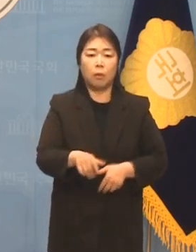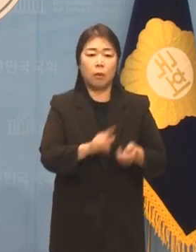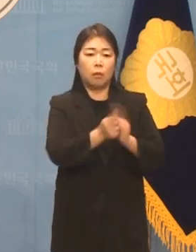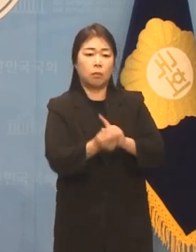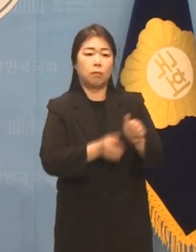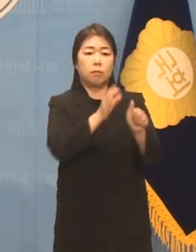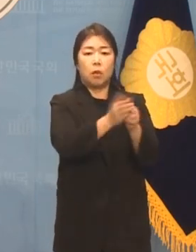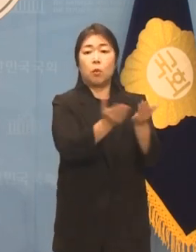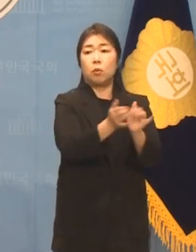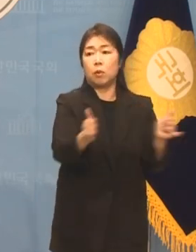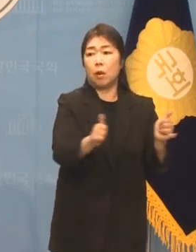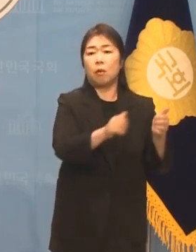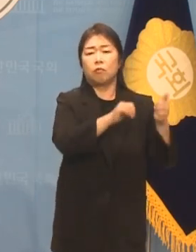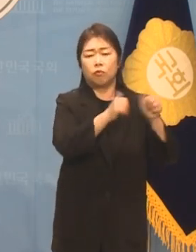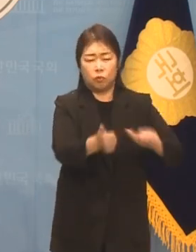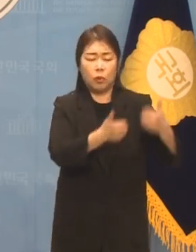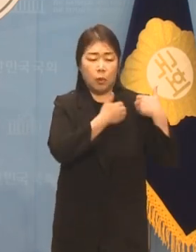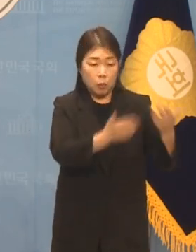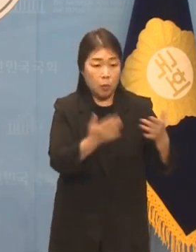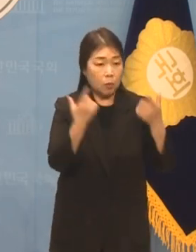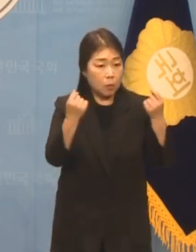죽음으로 돌아왔습니다.